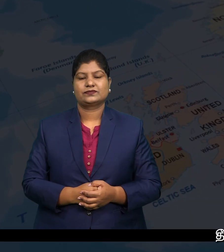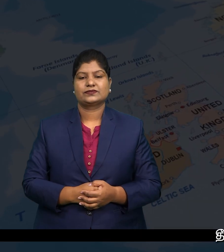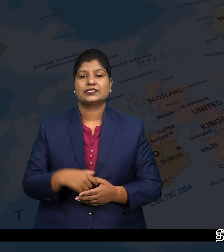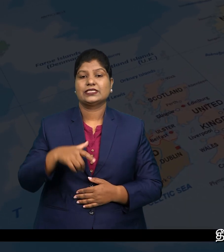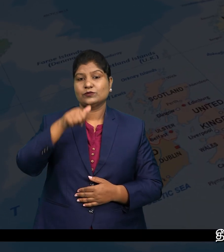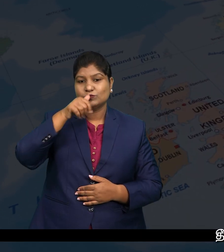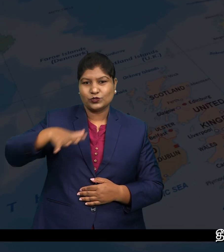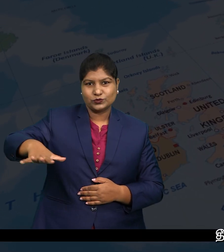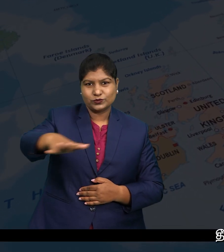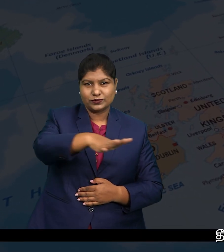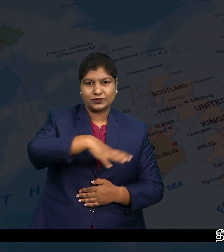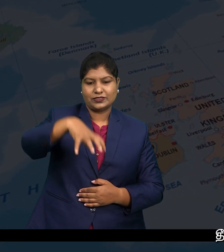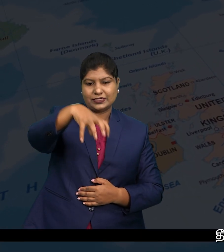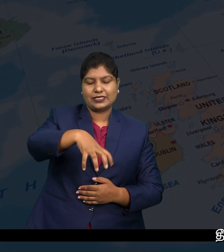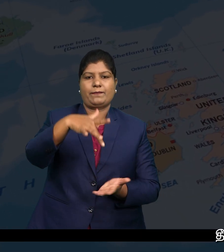தீவுகள்.